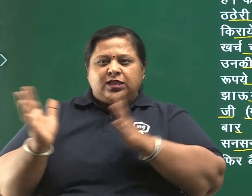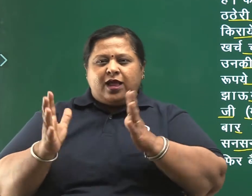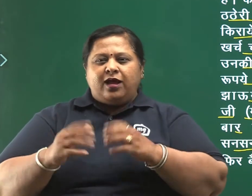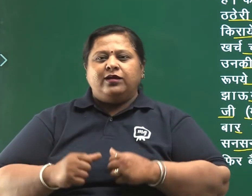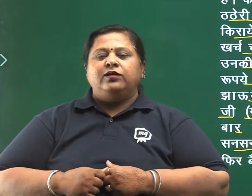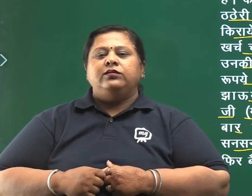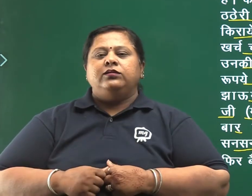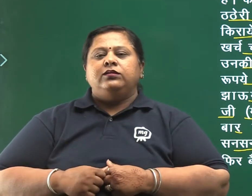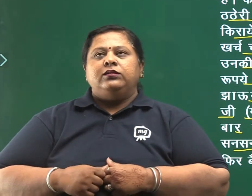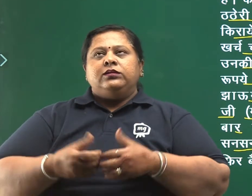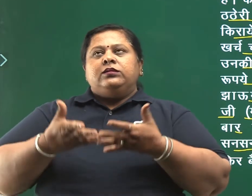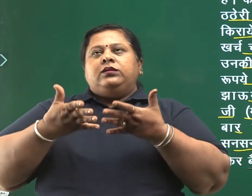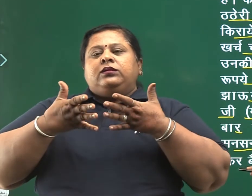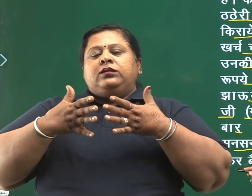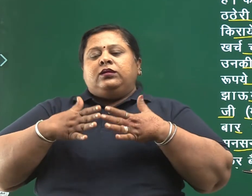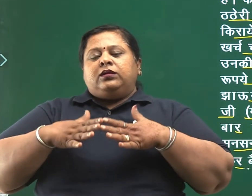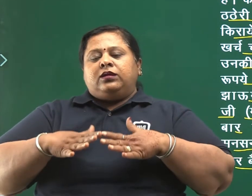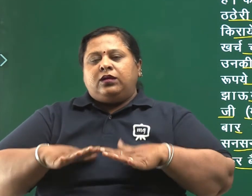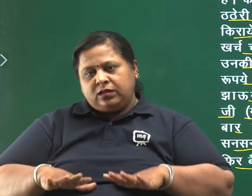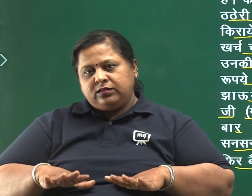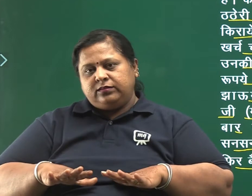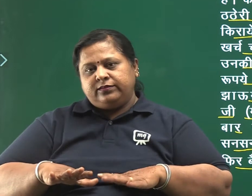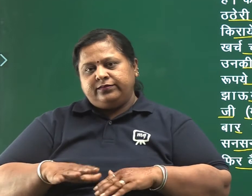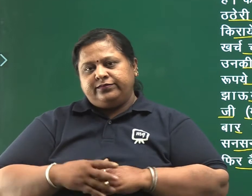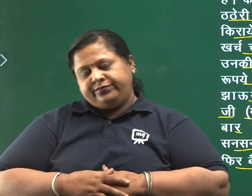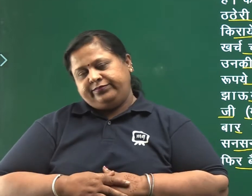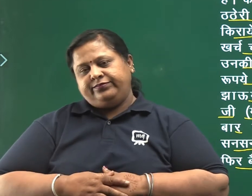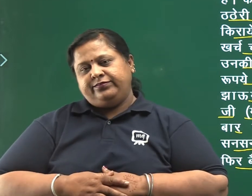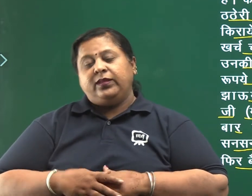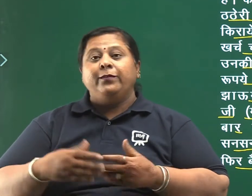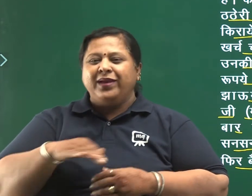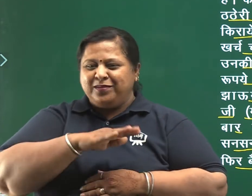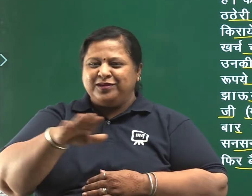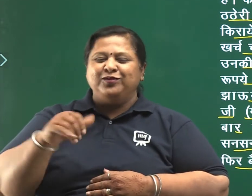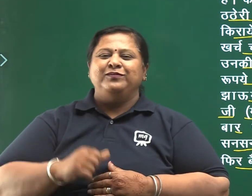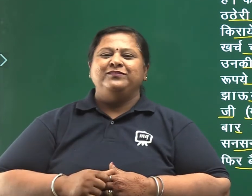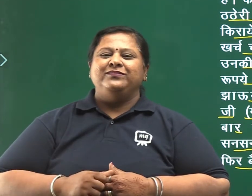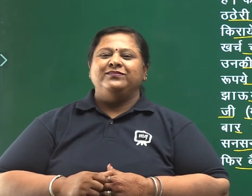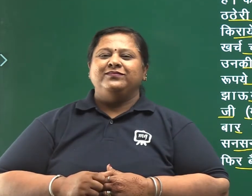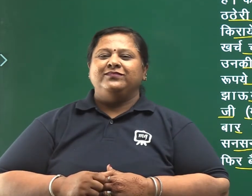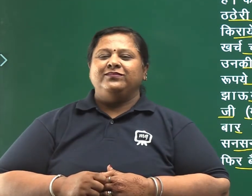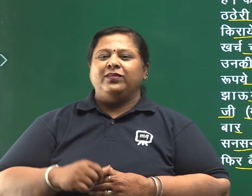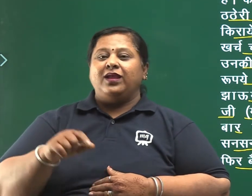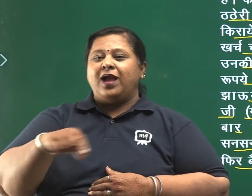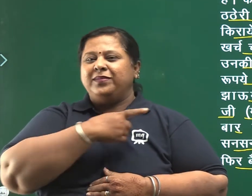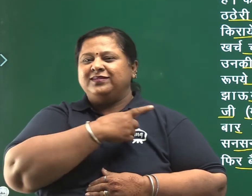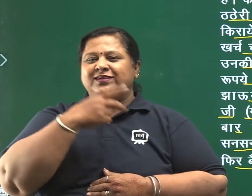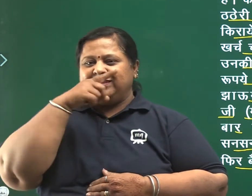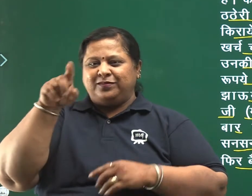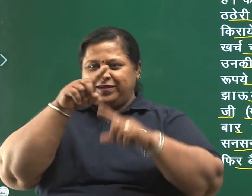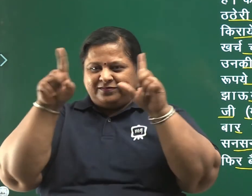सनसनाया और फिर बैठ गया। प्यारे बच्चों, आप इस चित्र